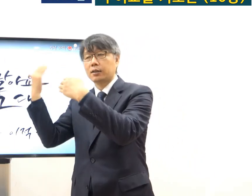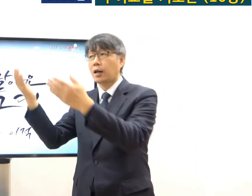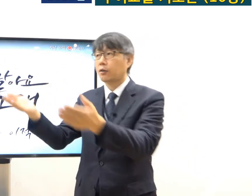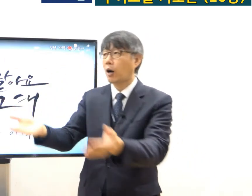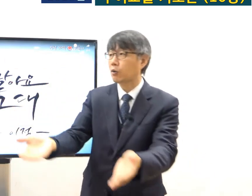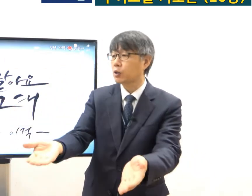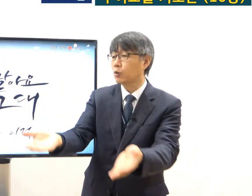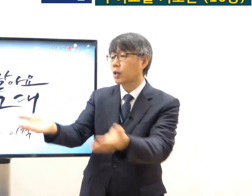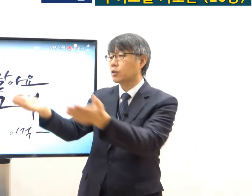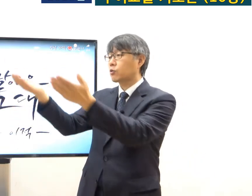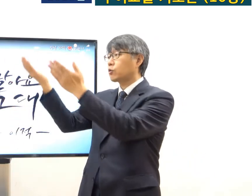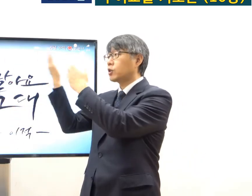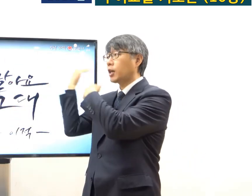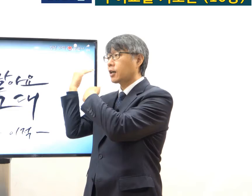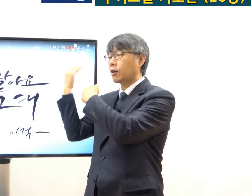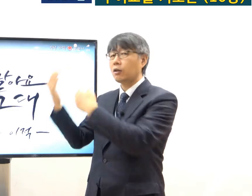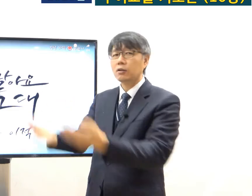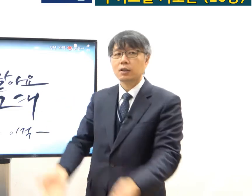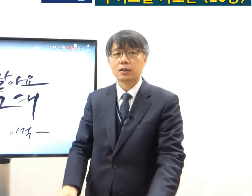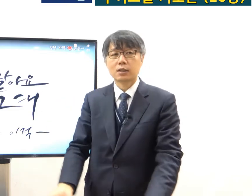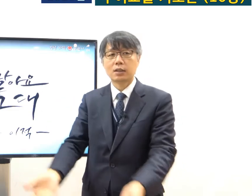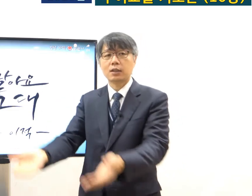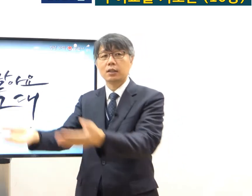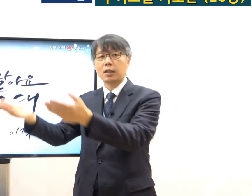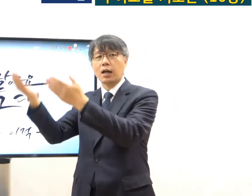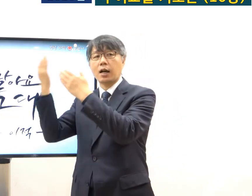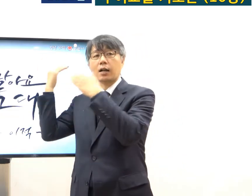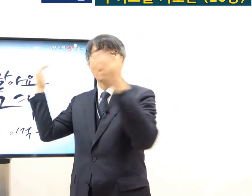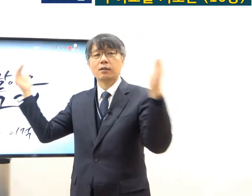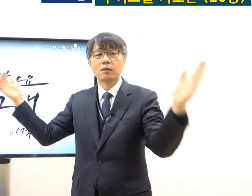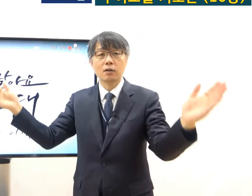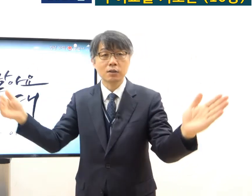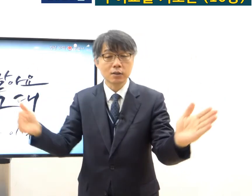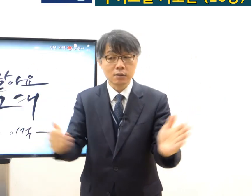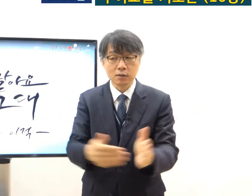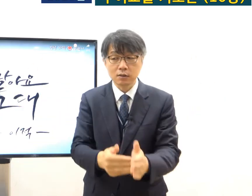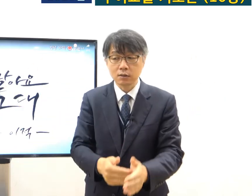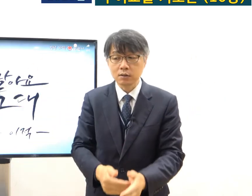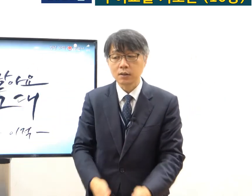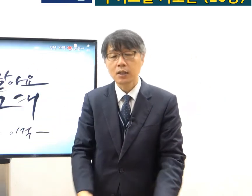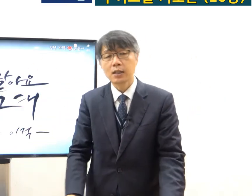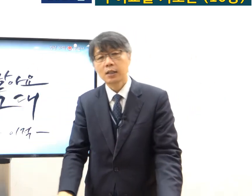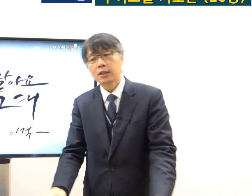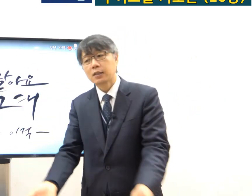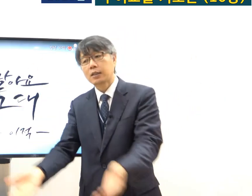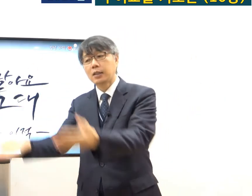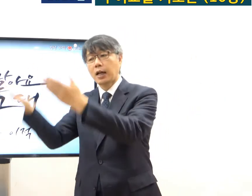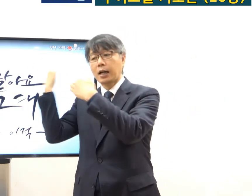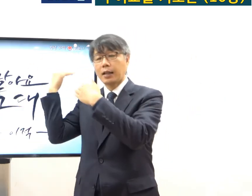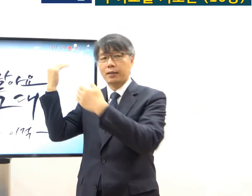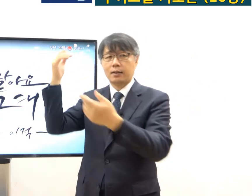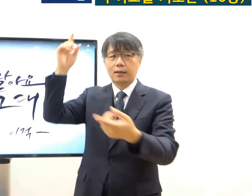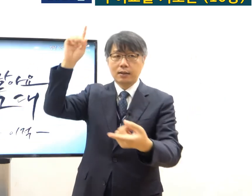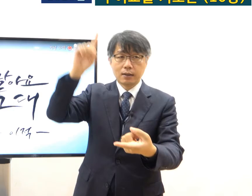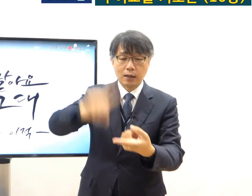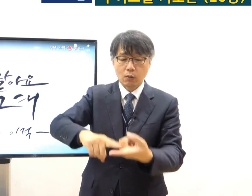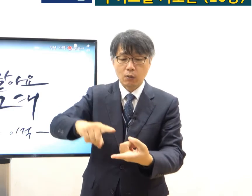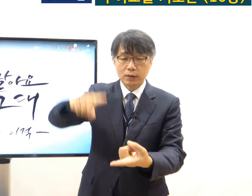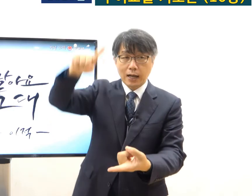자, 과거 뒤로 이렇게 지나간 거예요. 지나간 것은 지나간 대로. 자,